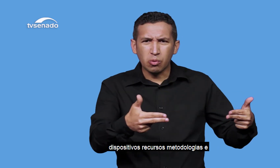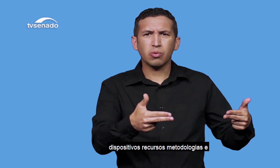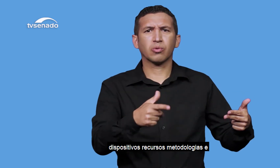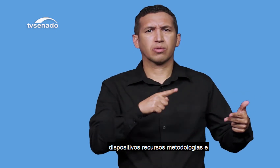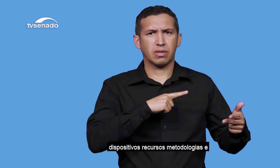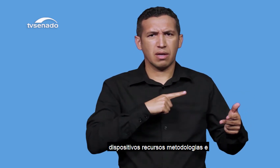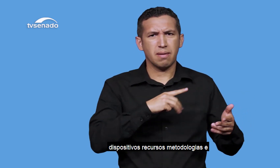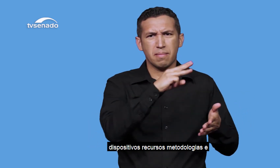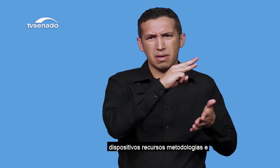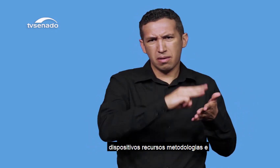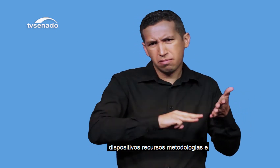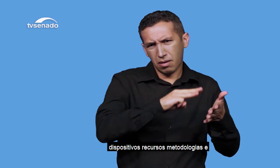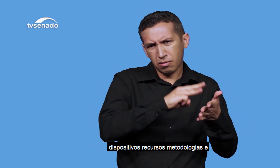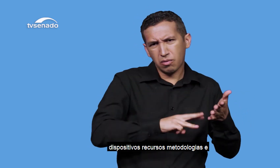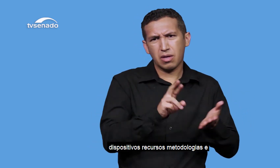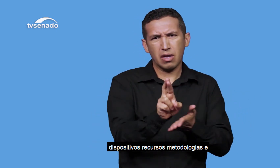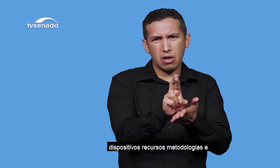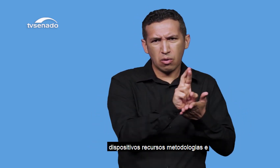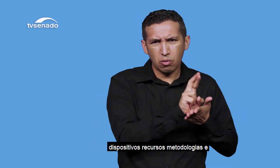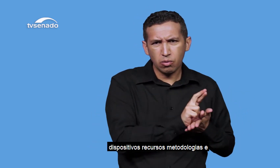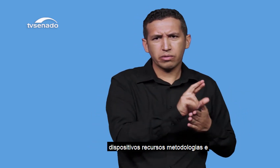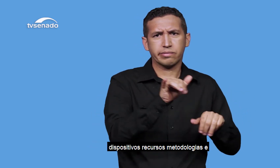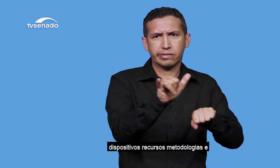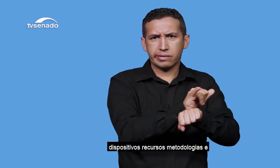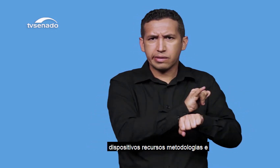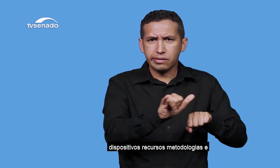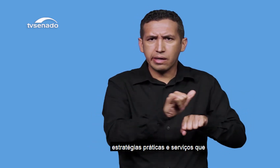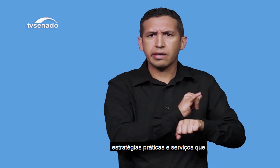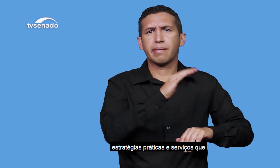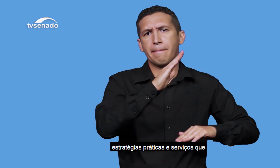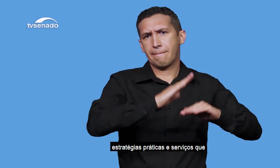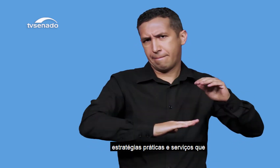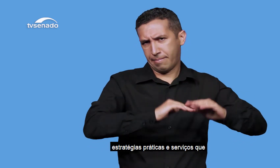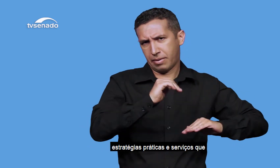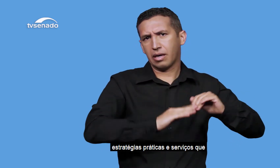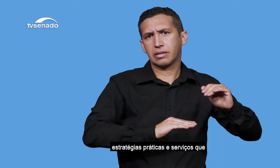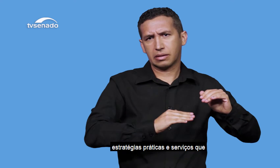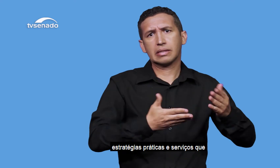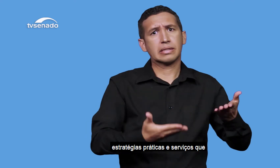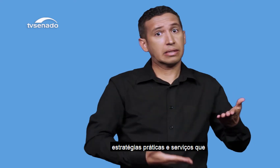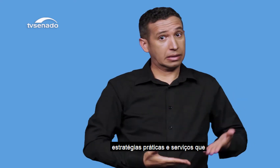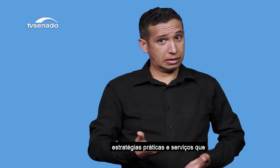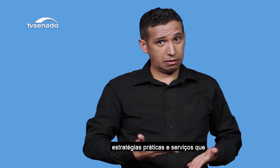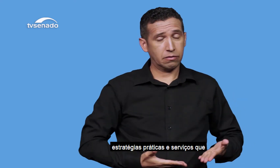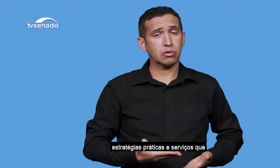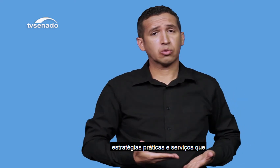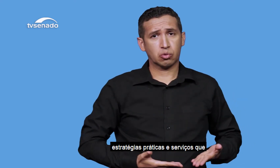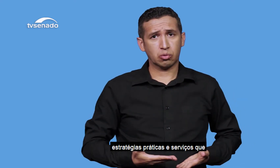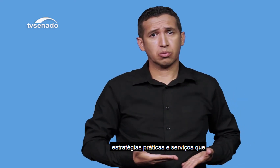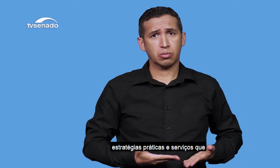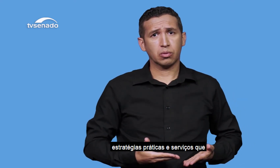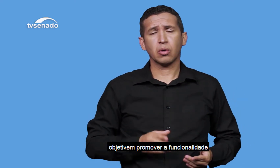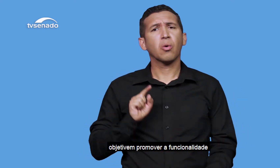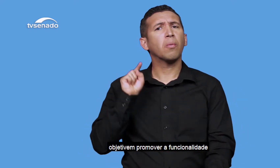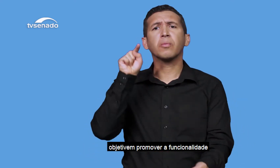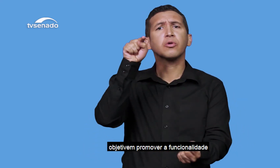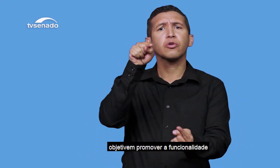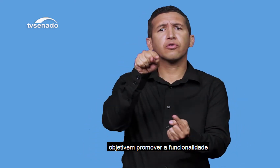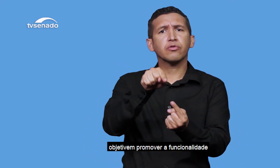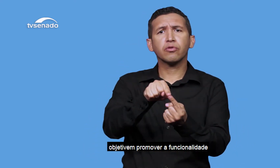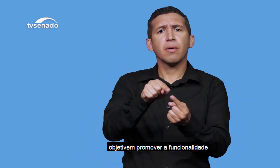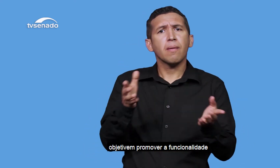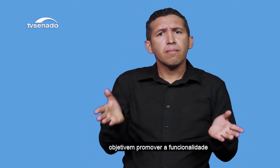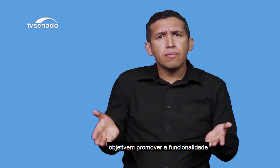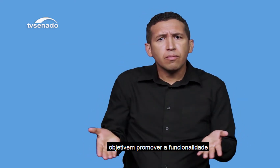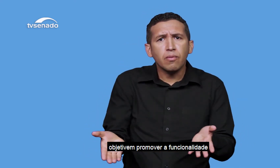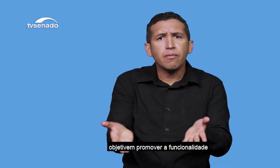dispositivos recursos metodologias e estratégias práticas e serviços que objetivem